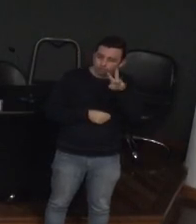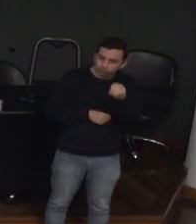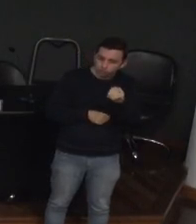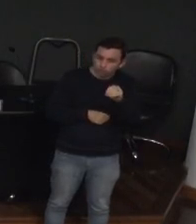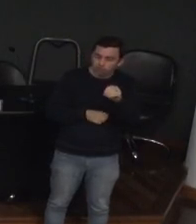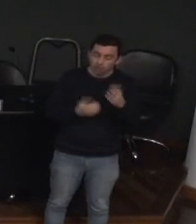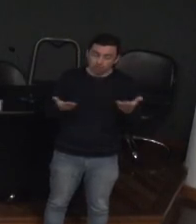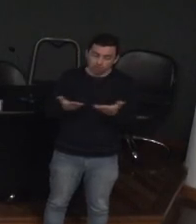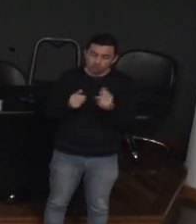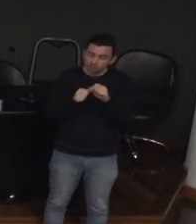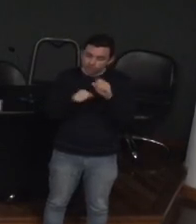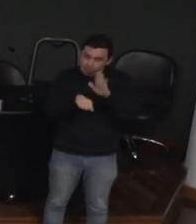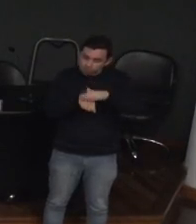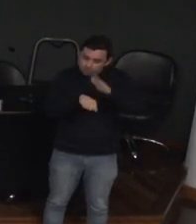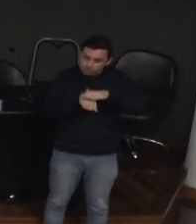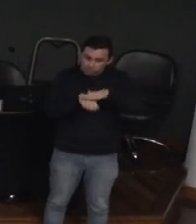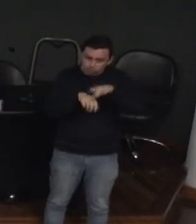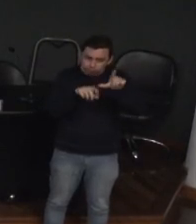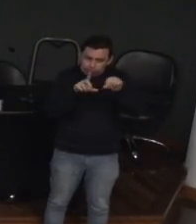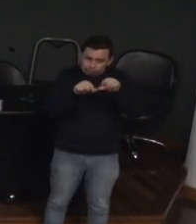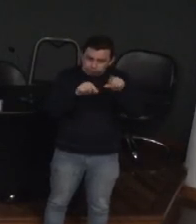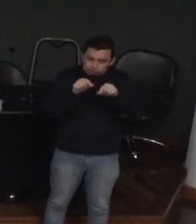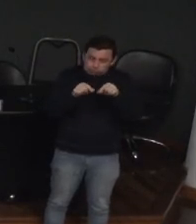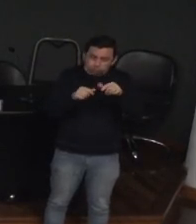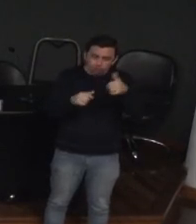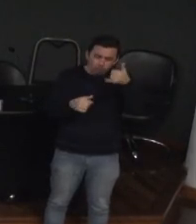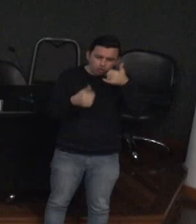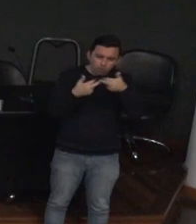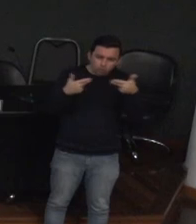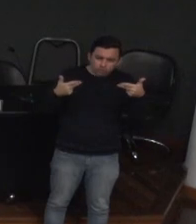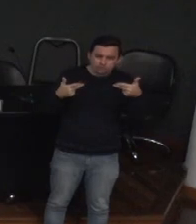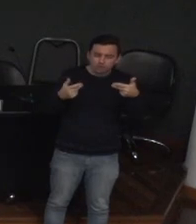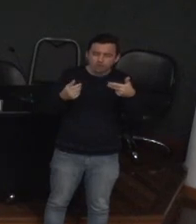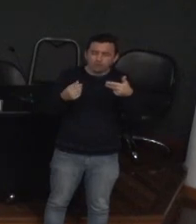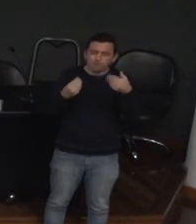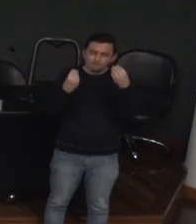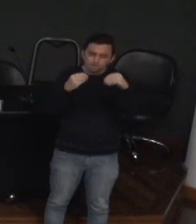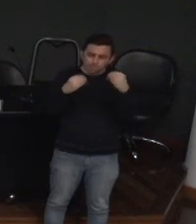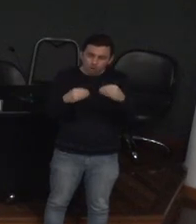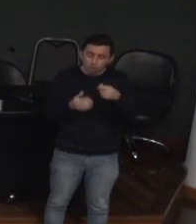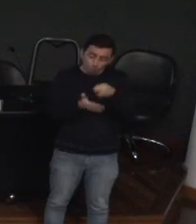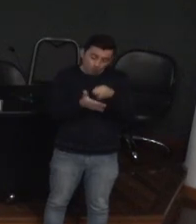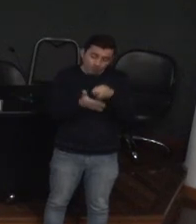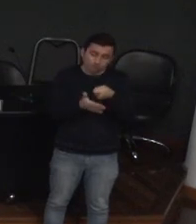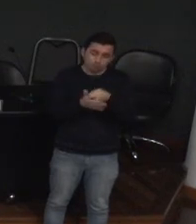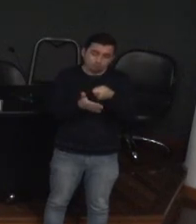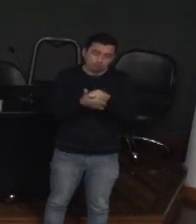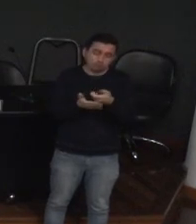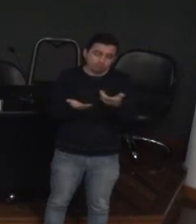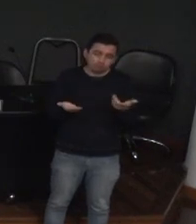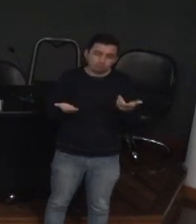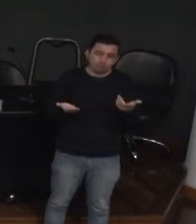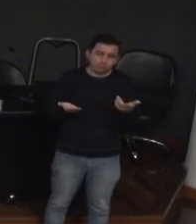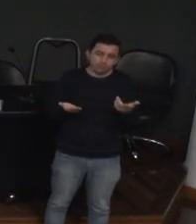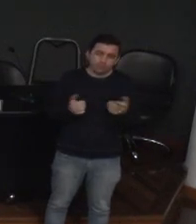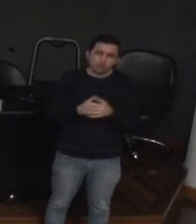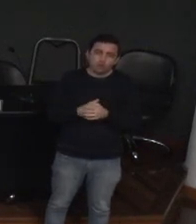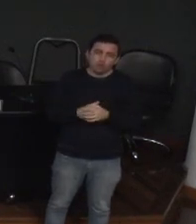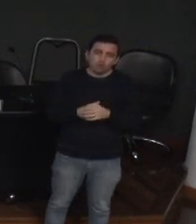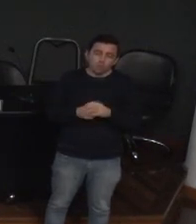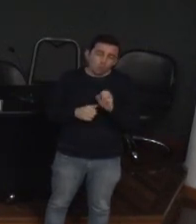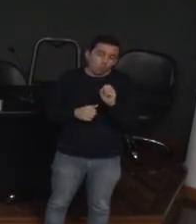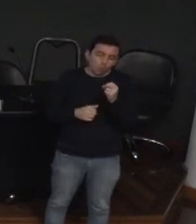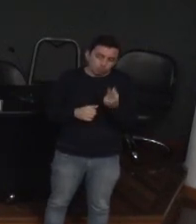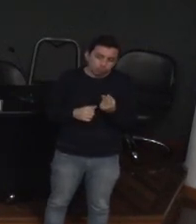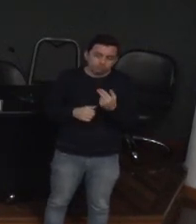está fazendo, na verdade, é coletando um dado que tem um trâmite para uma obrigação, né, ou para uma